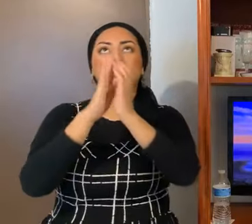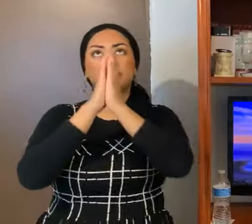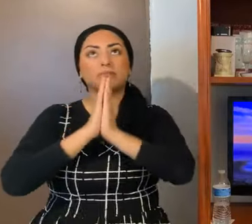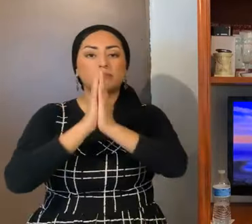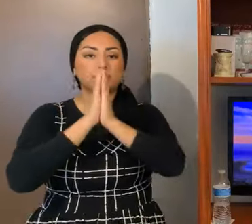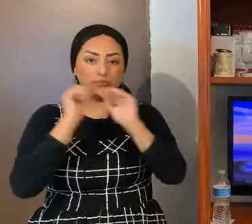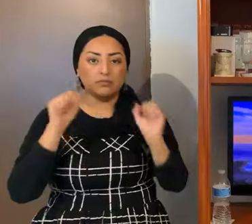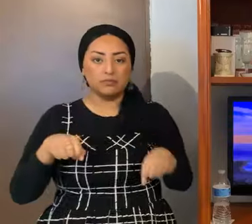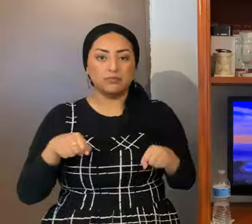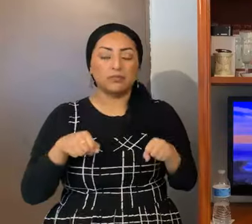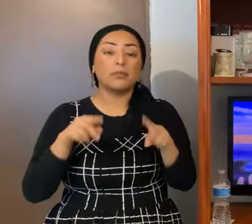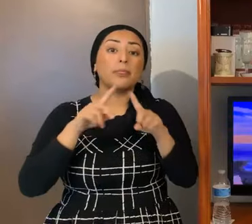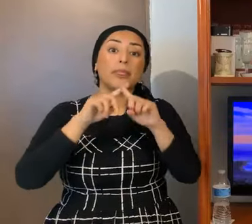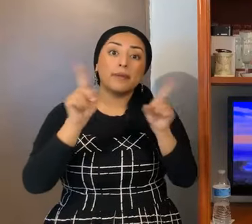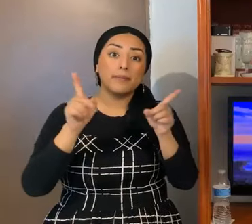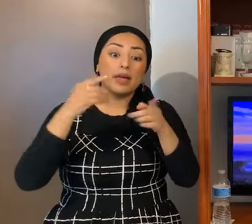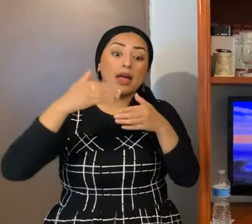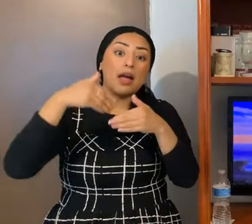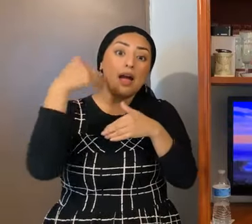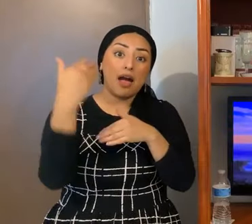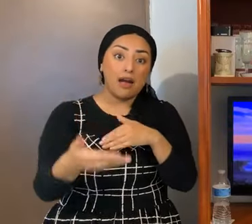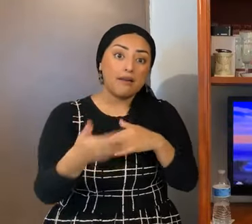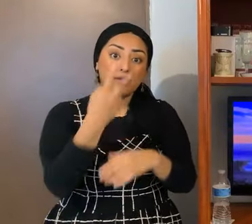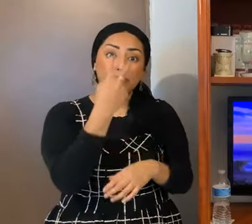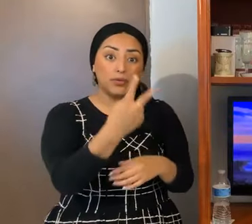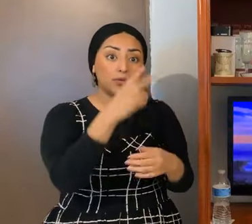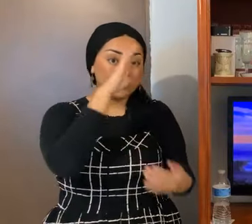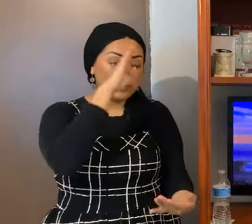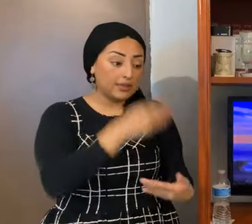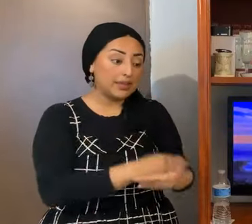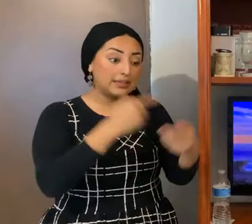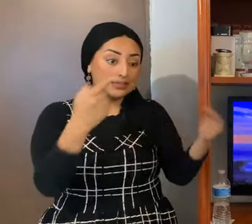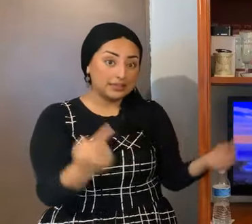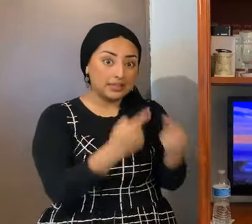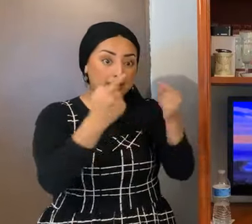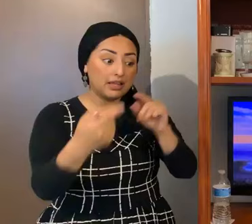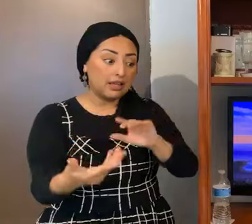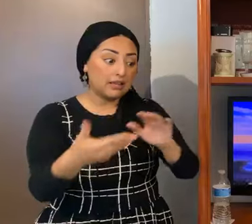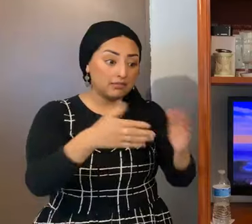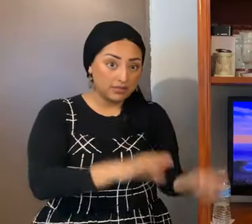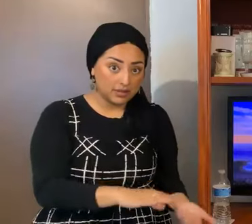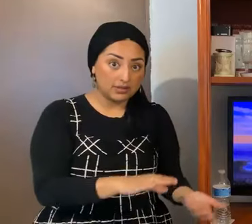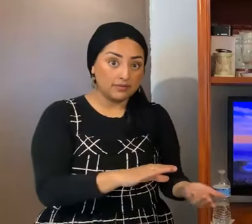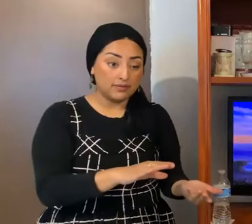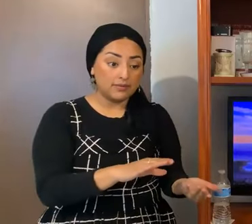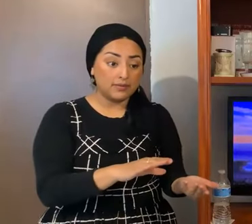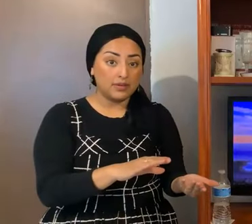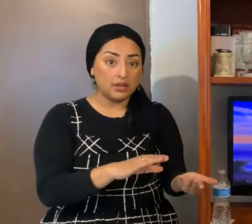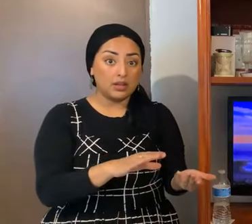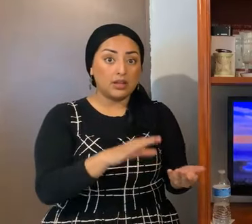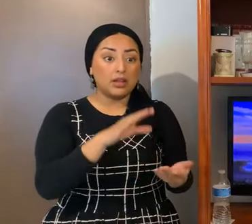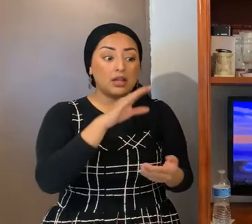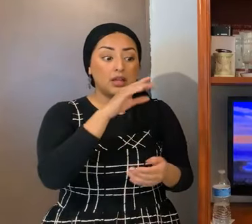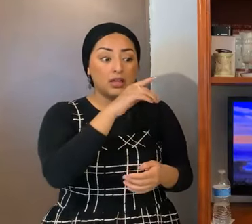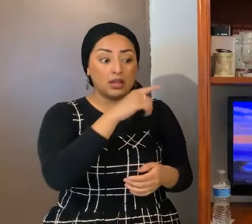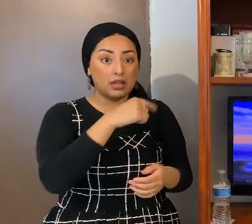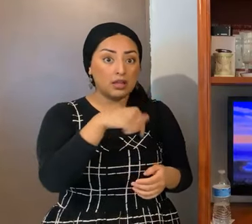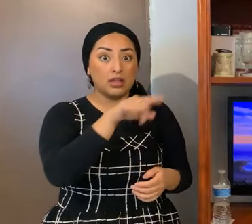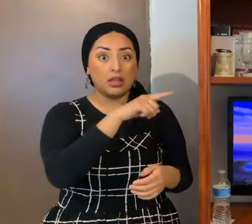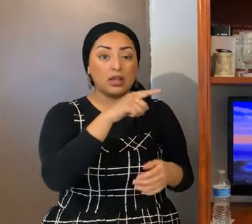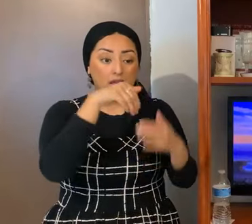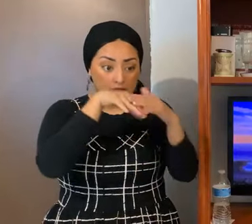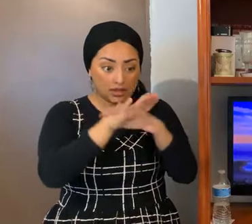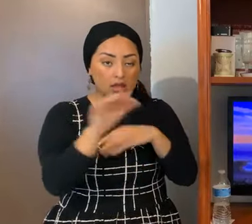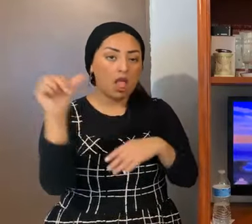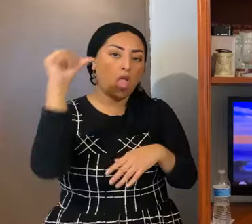tefilá. Sin embargo, después de este pecado tan horrible de Nadab y Abiú, ellos entraron